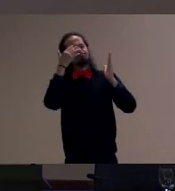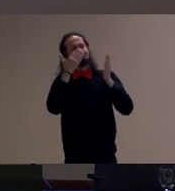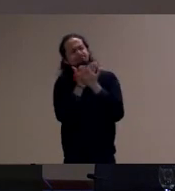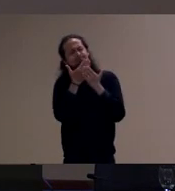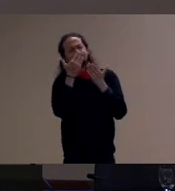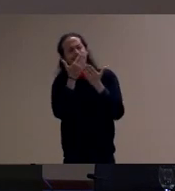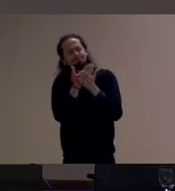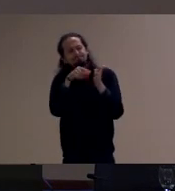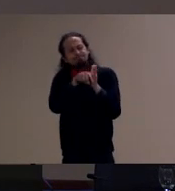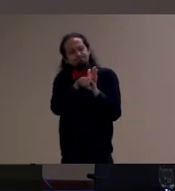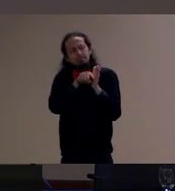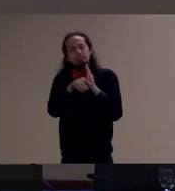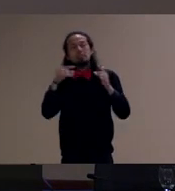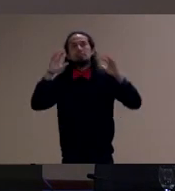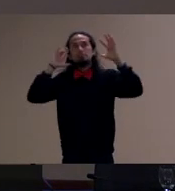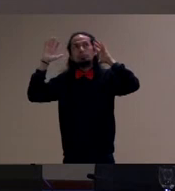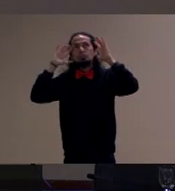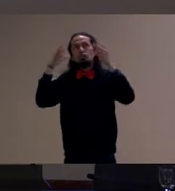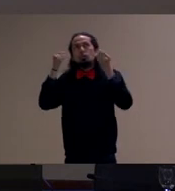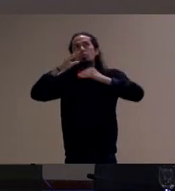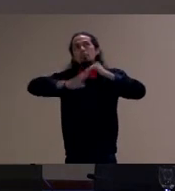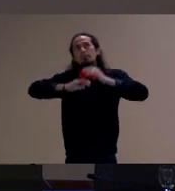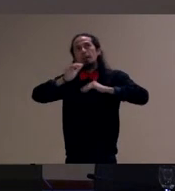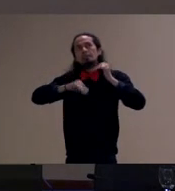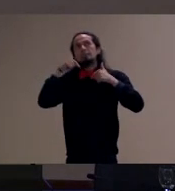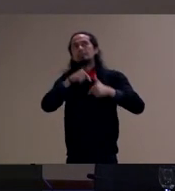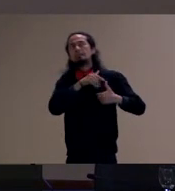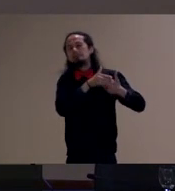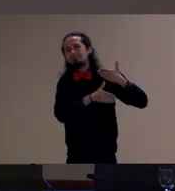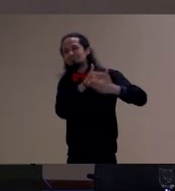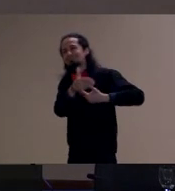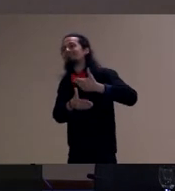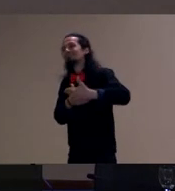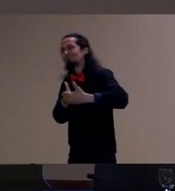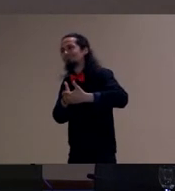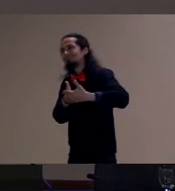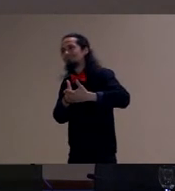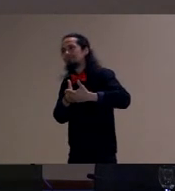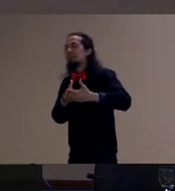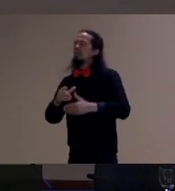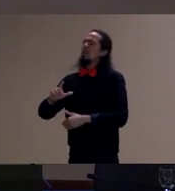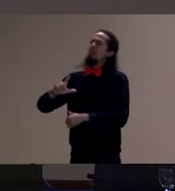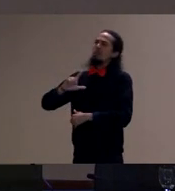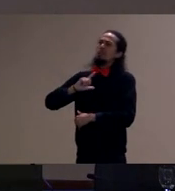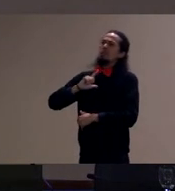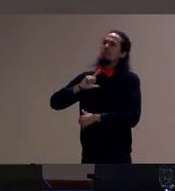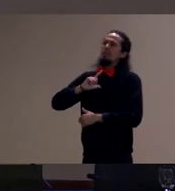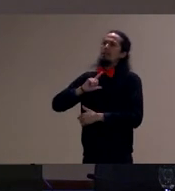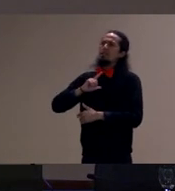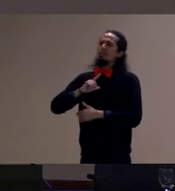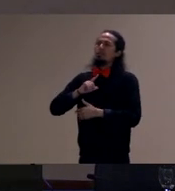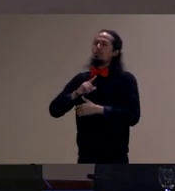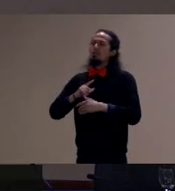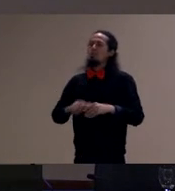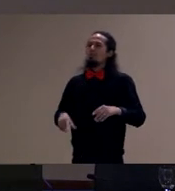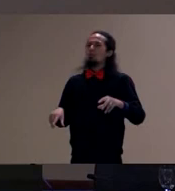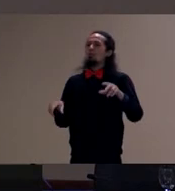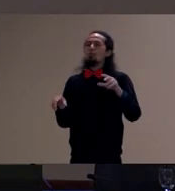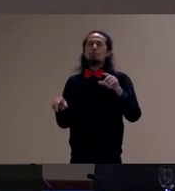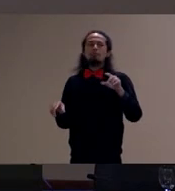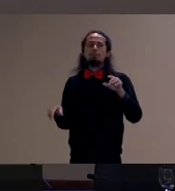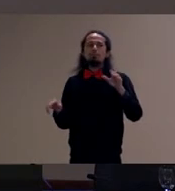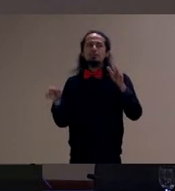desse processo e a o artigo o parágrafo único né